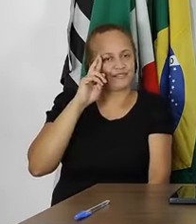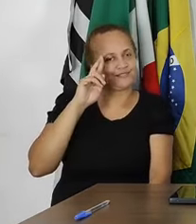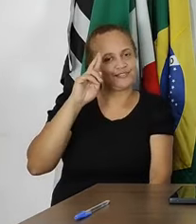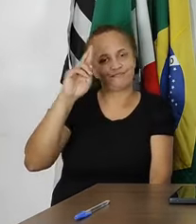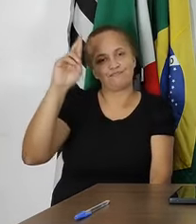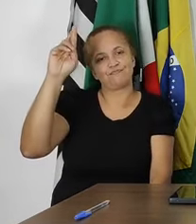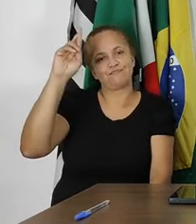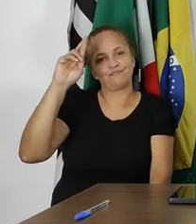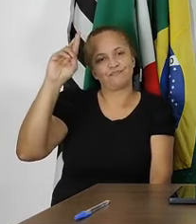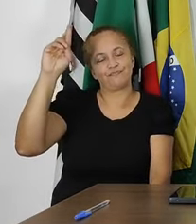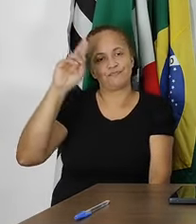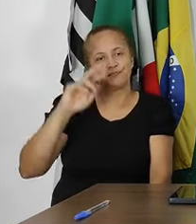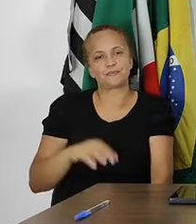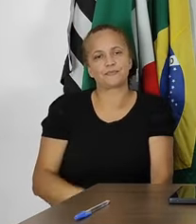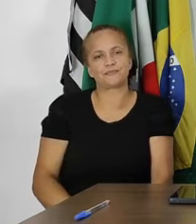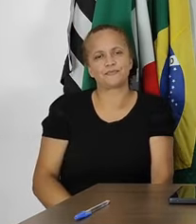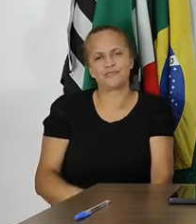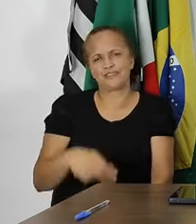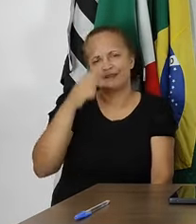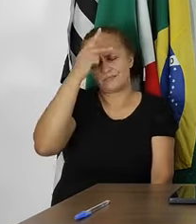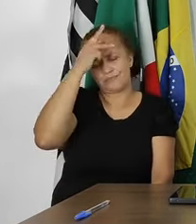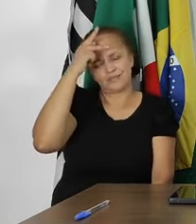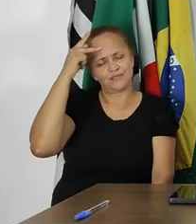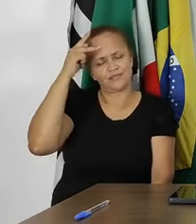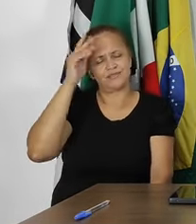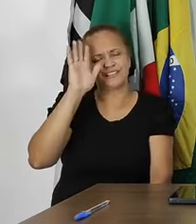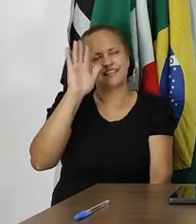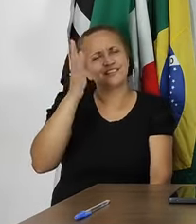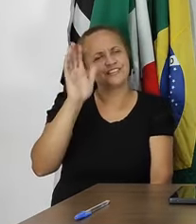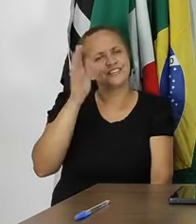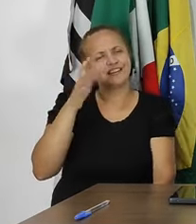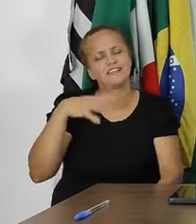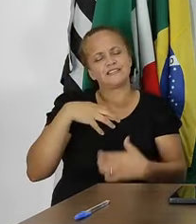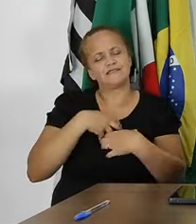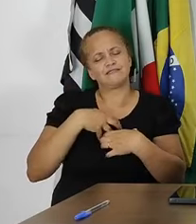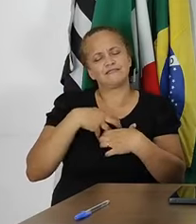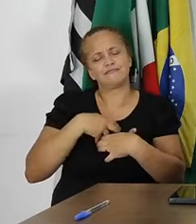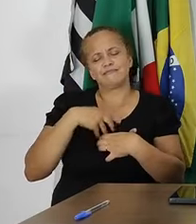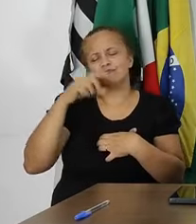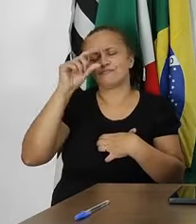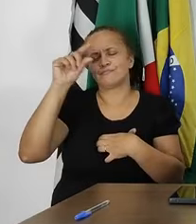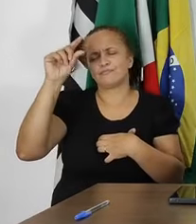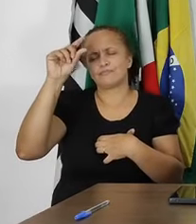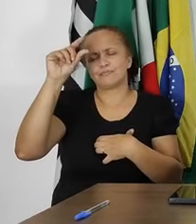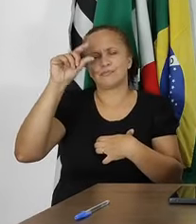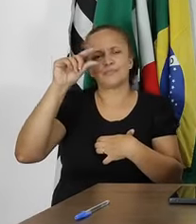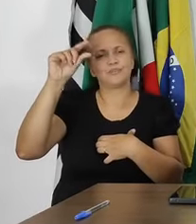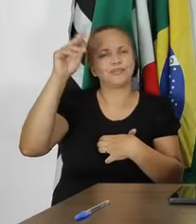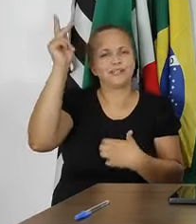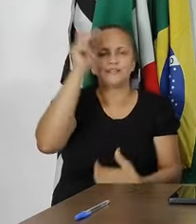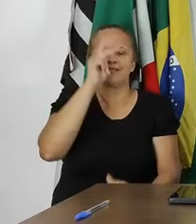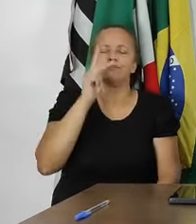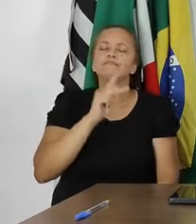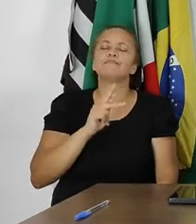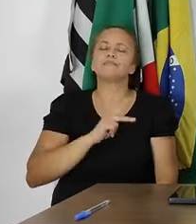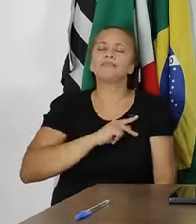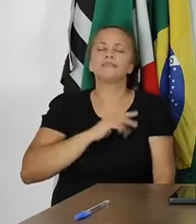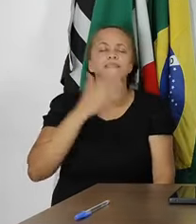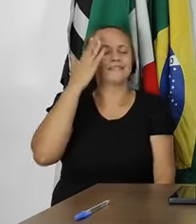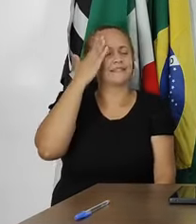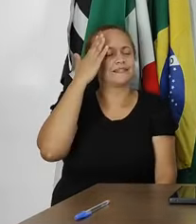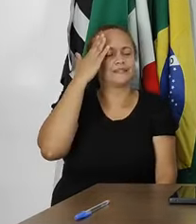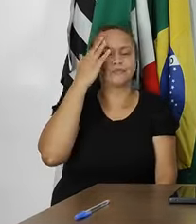Quem já arranhou um pouquinho, quem já tocou um pouquinho nessa paz, sabe do que eu estou falando. E aqui diz, e a paz de